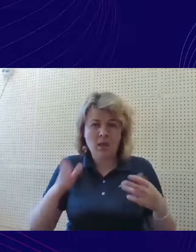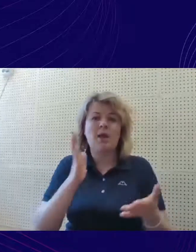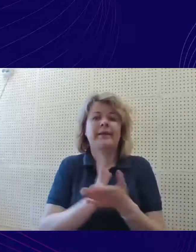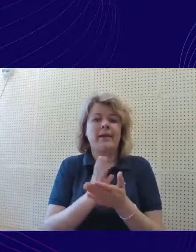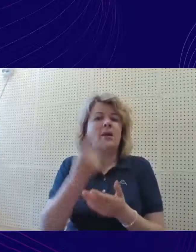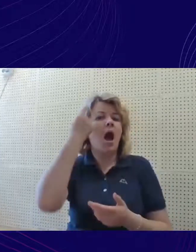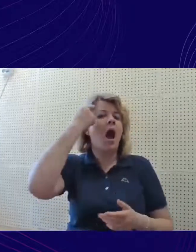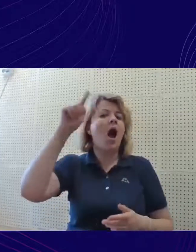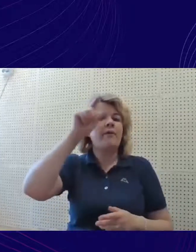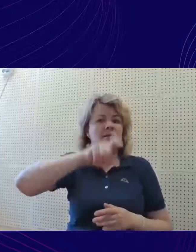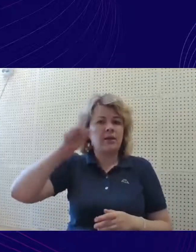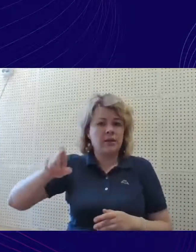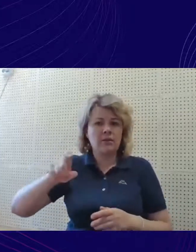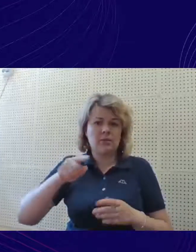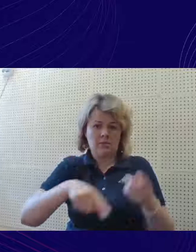кто являются